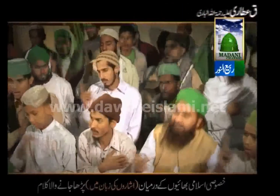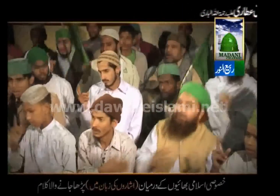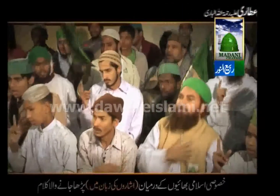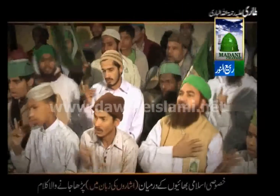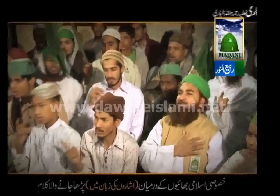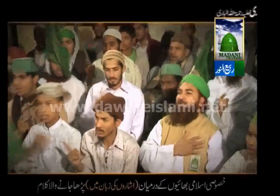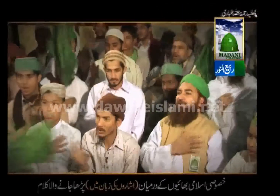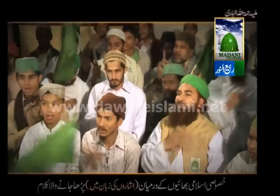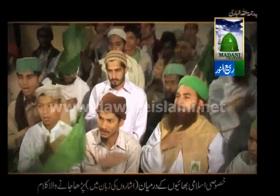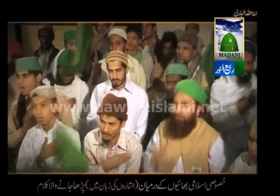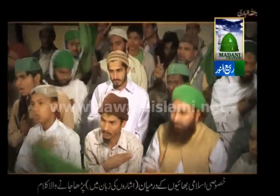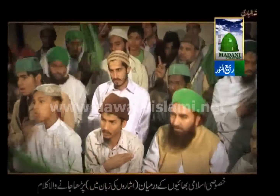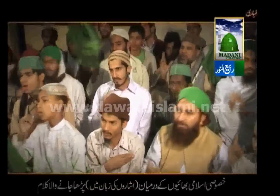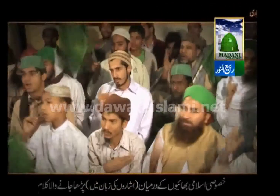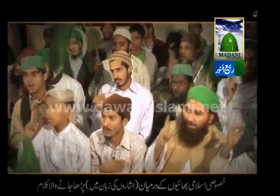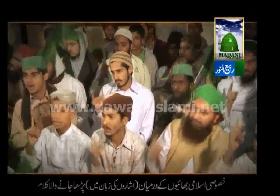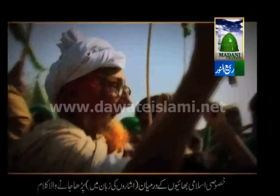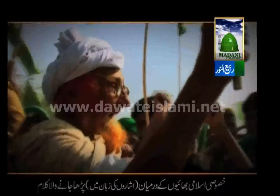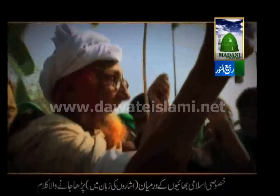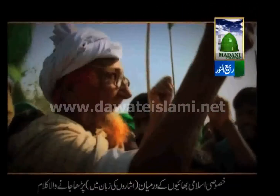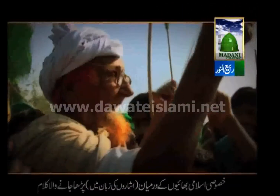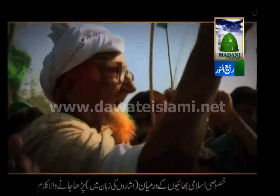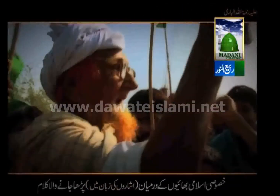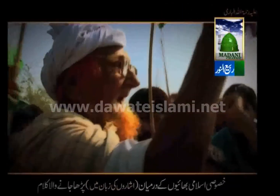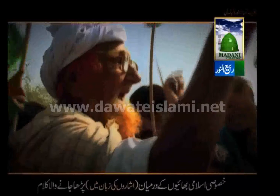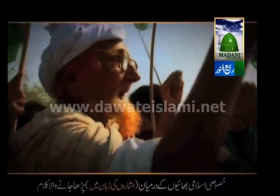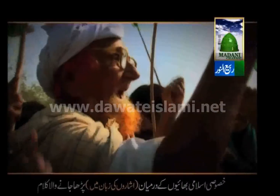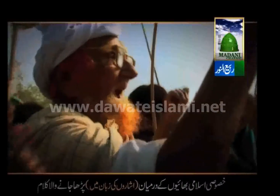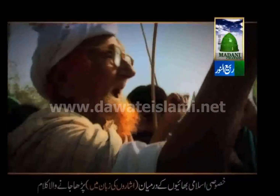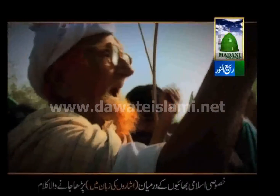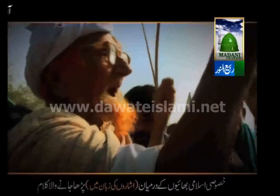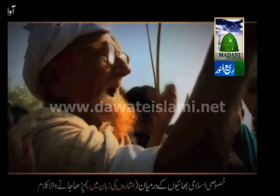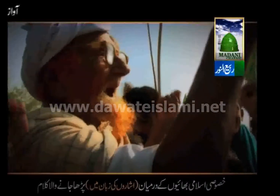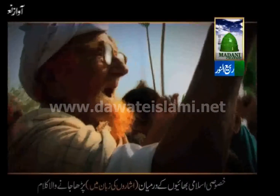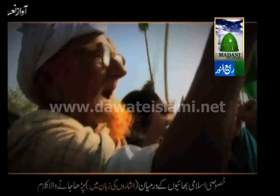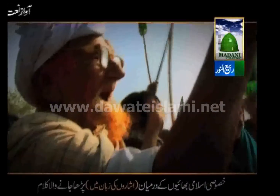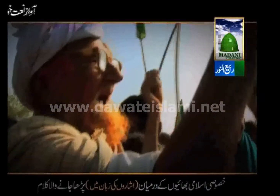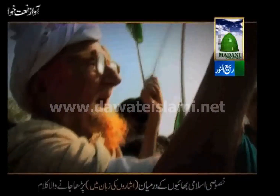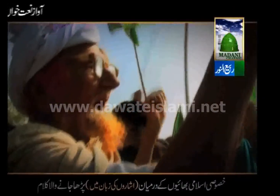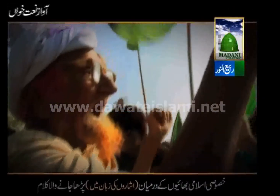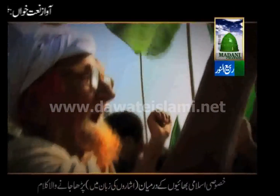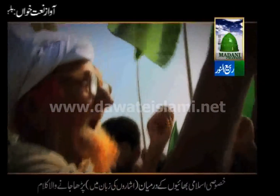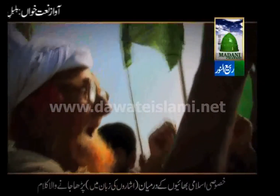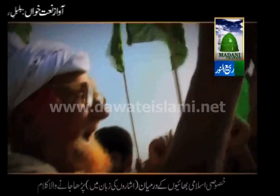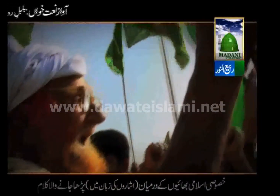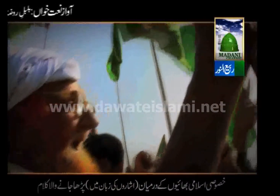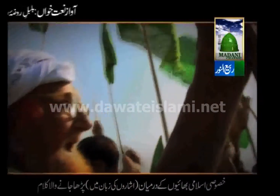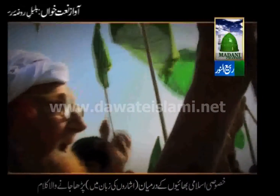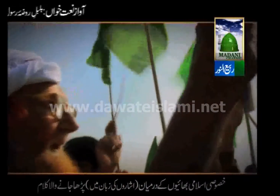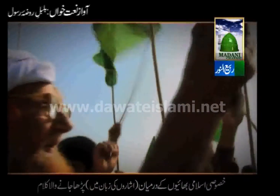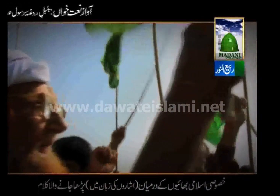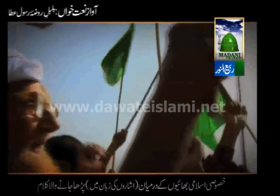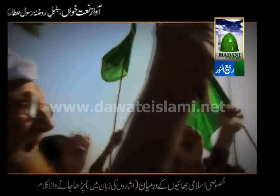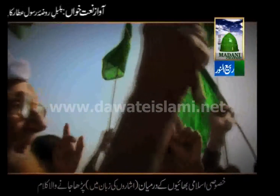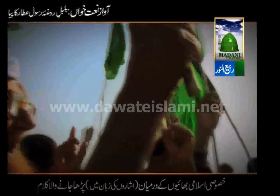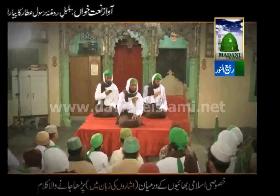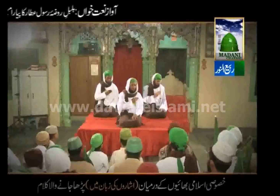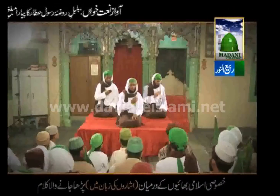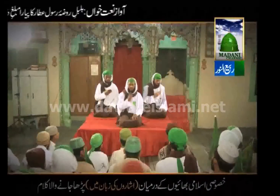الہ الا ہو اللہ اللہ اللہ لا الہ الا